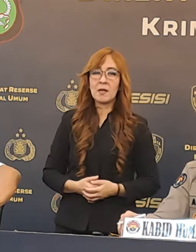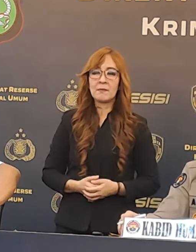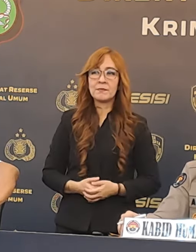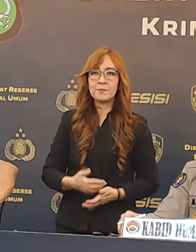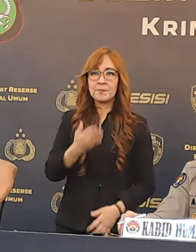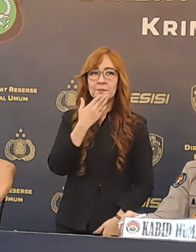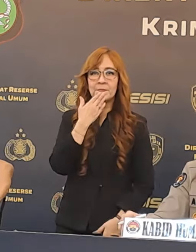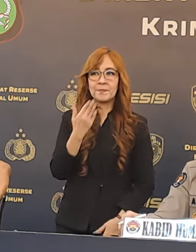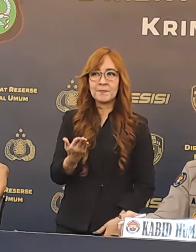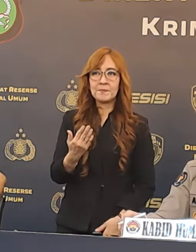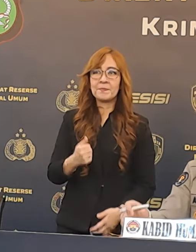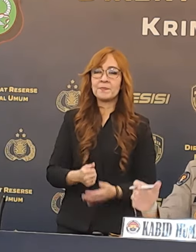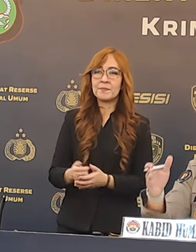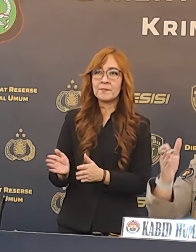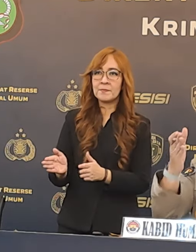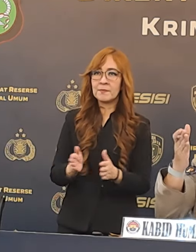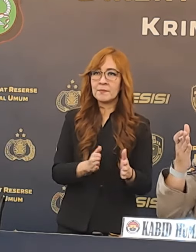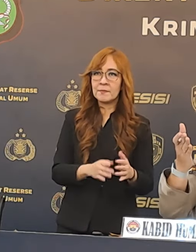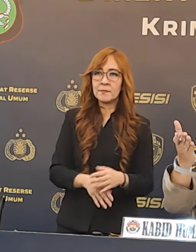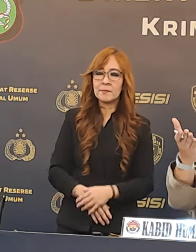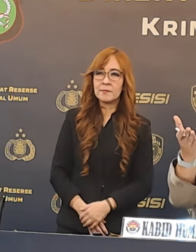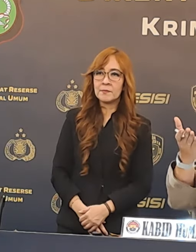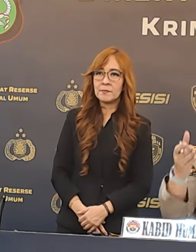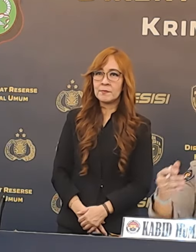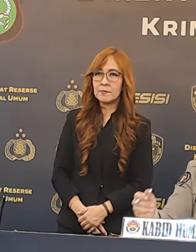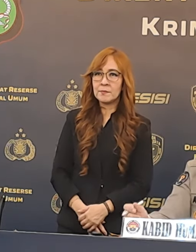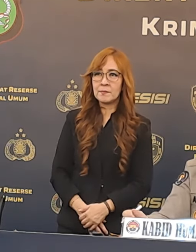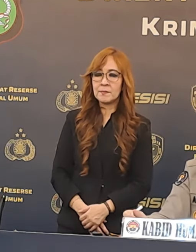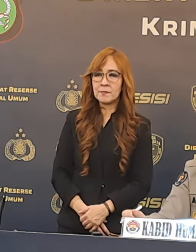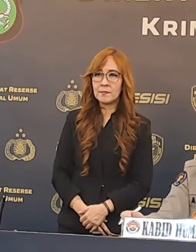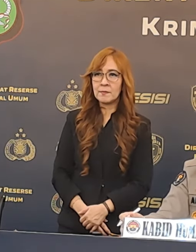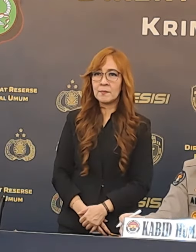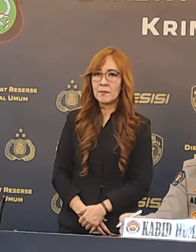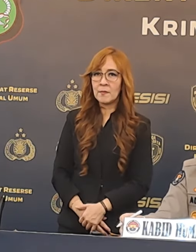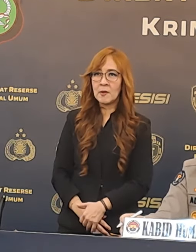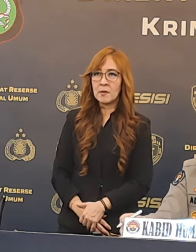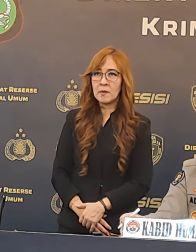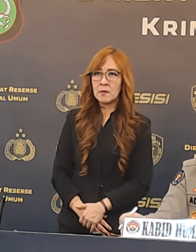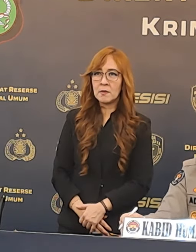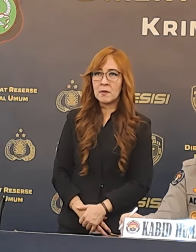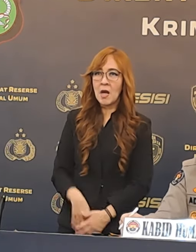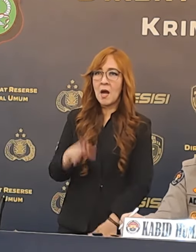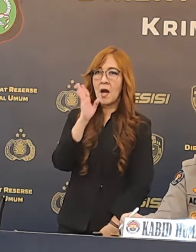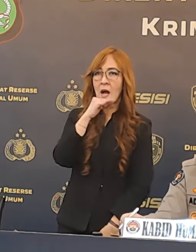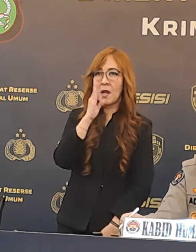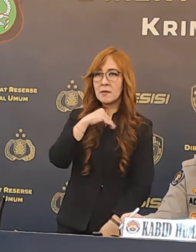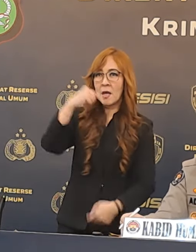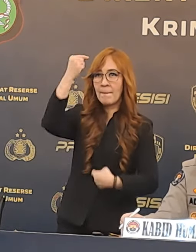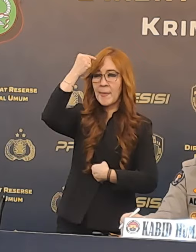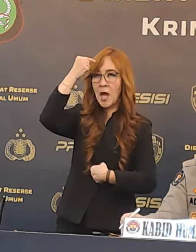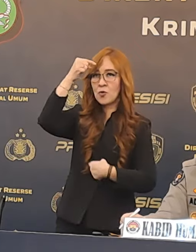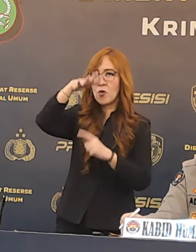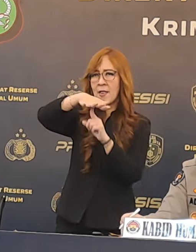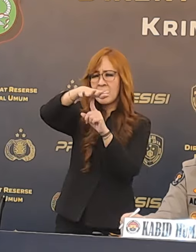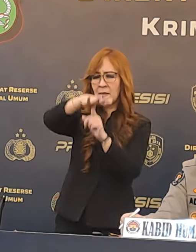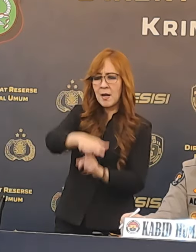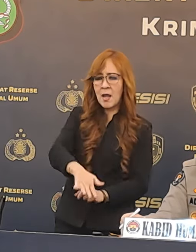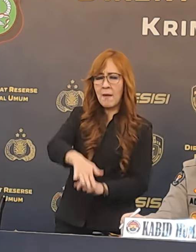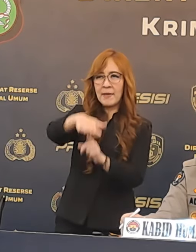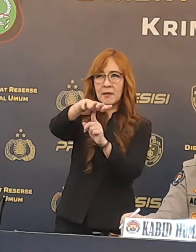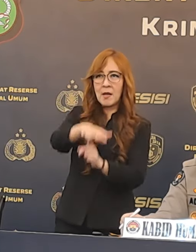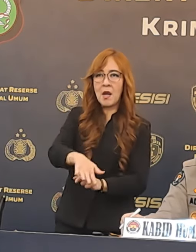Terima kasih, Mas. Pak, ke tengah dulu ya. Oke. Pak, alasan si pelaku ini menggelemin korban itu apa sih,